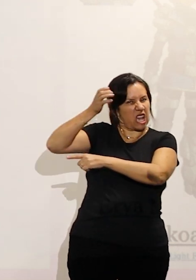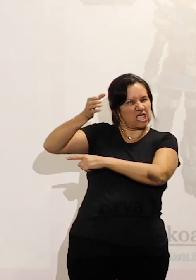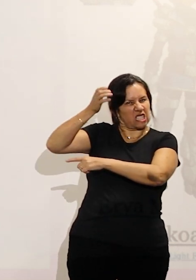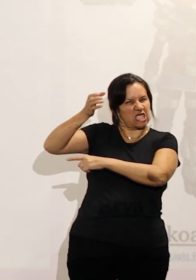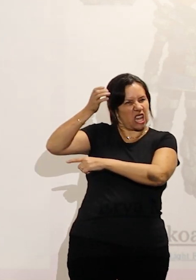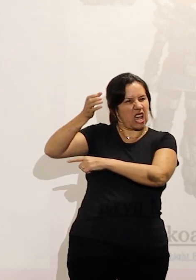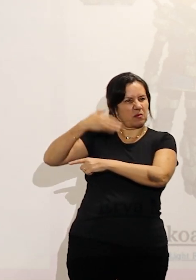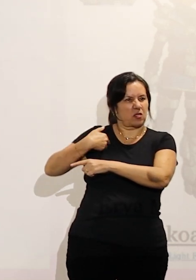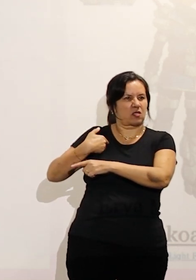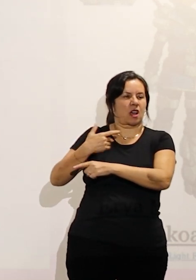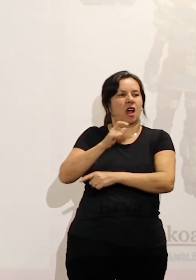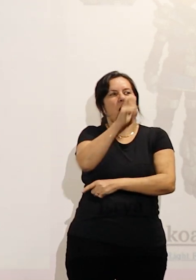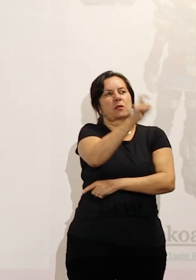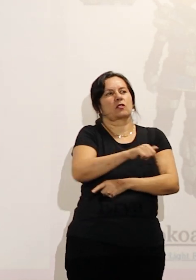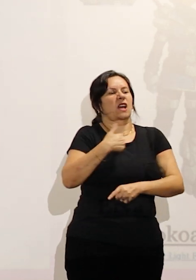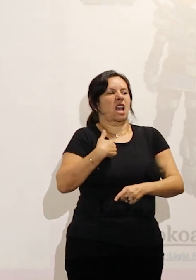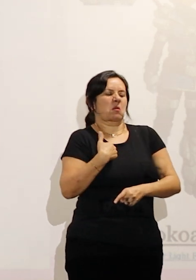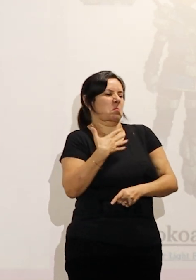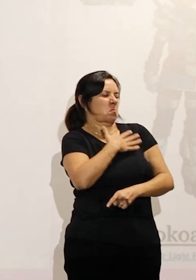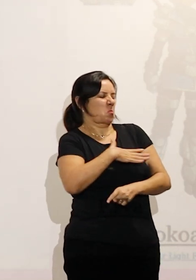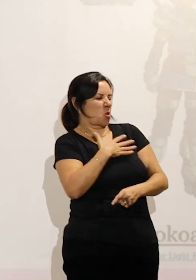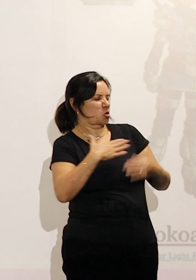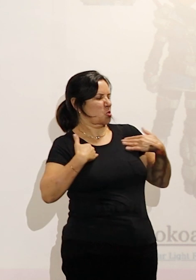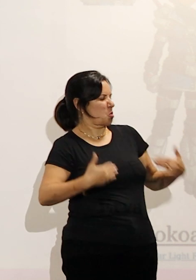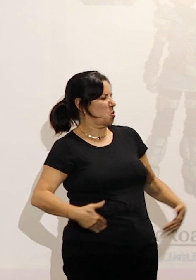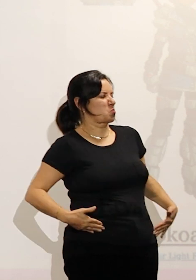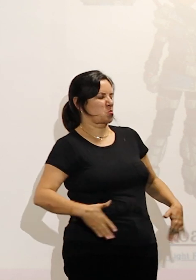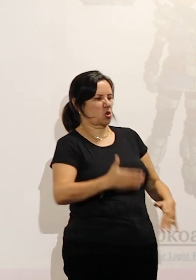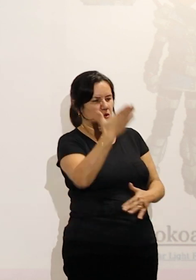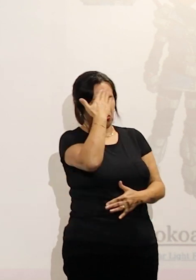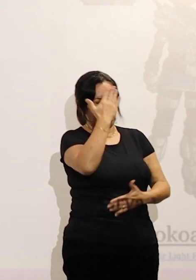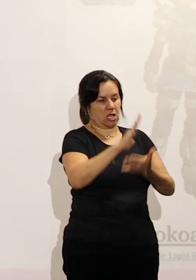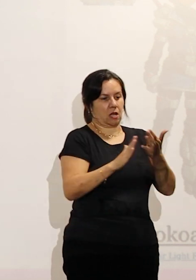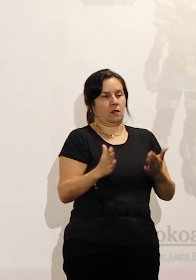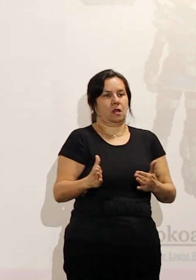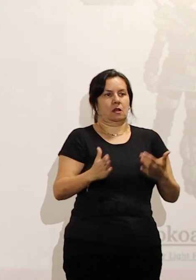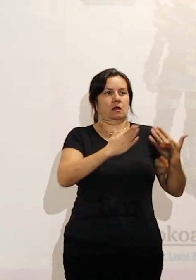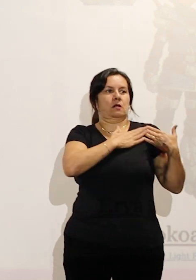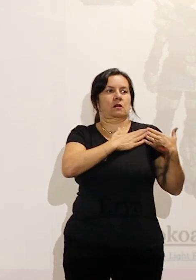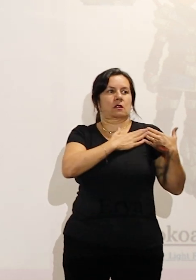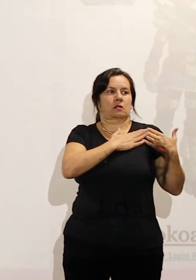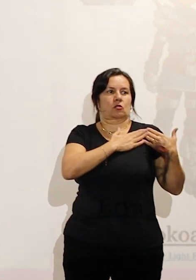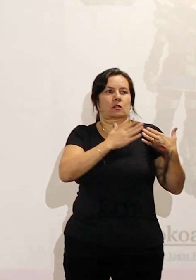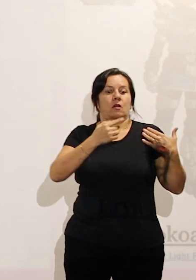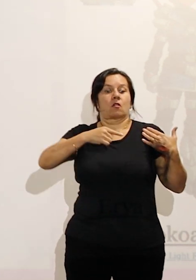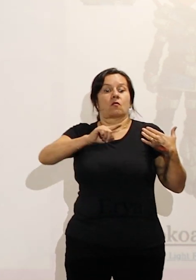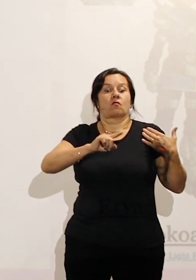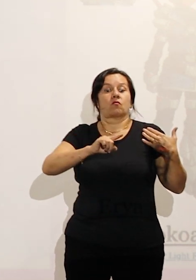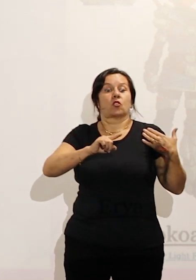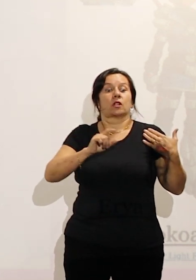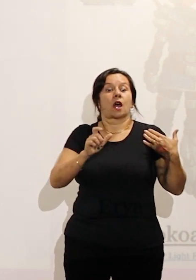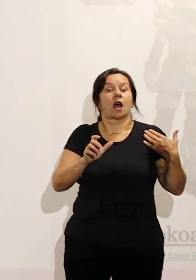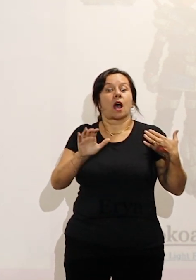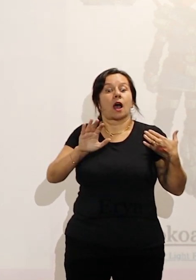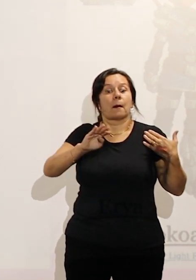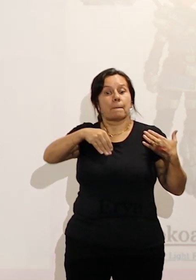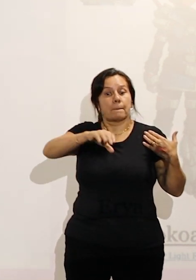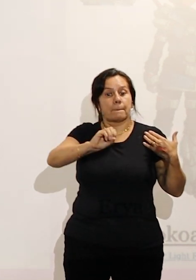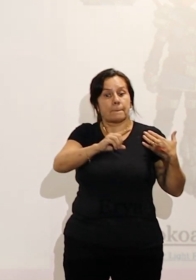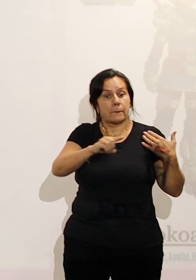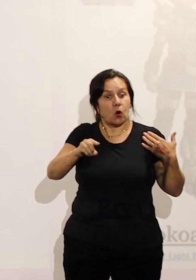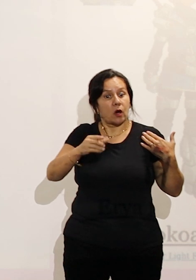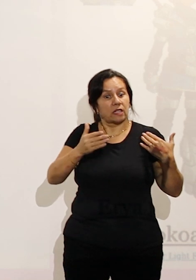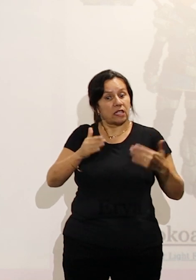de moda tal, e aí vem a chefona lá e fala, a moda também é feita